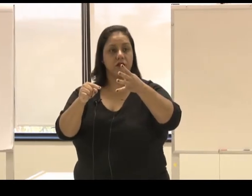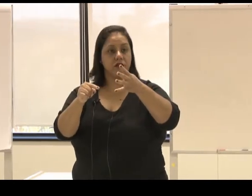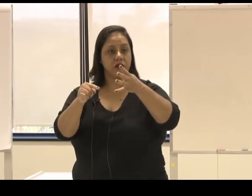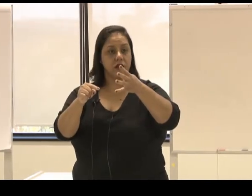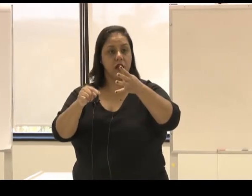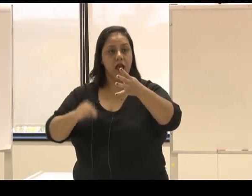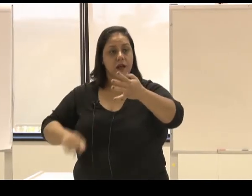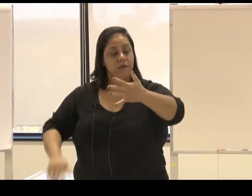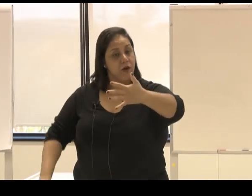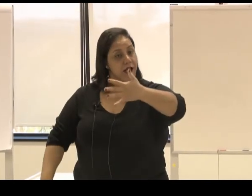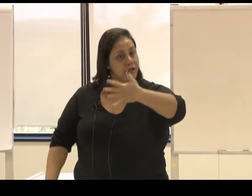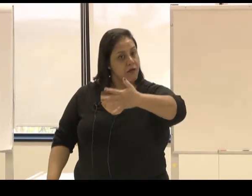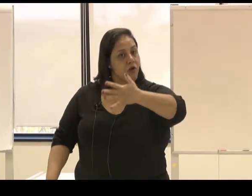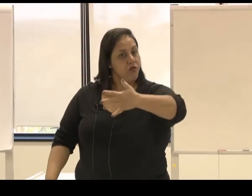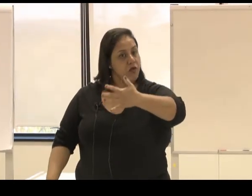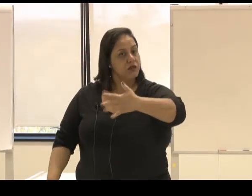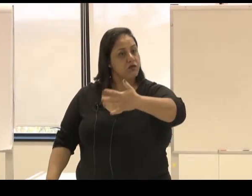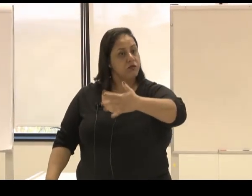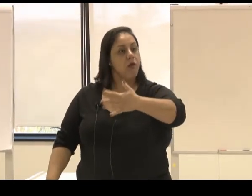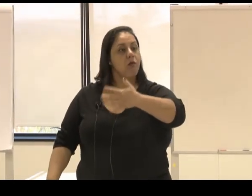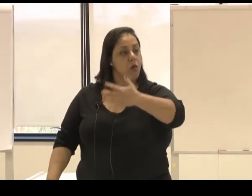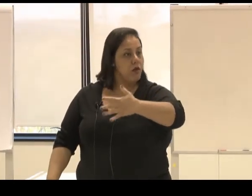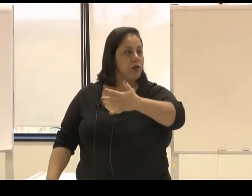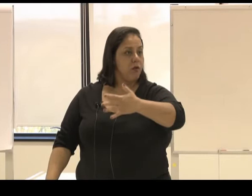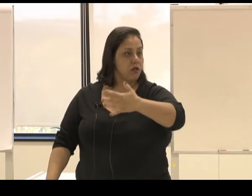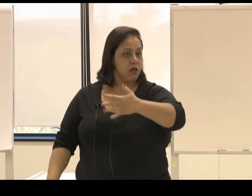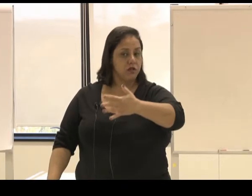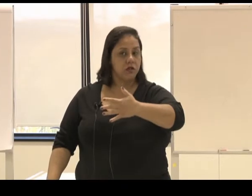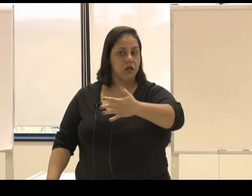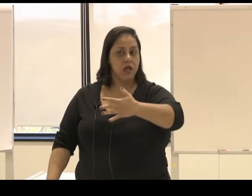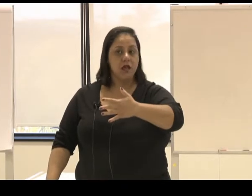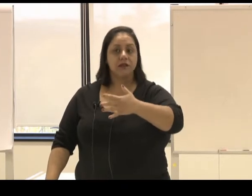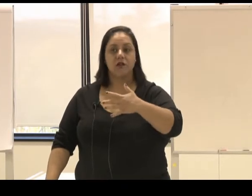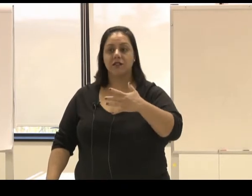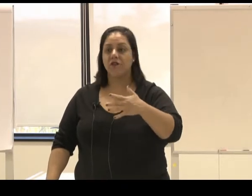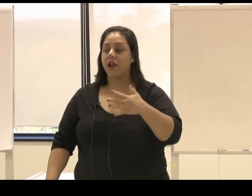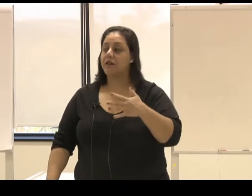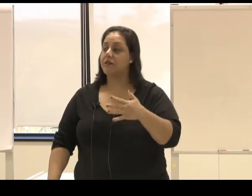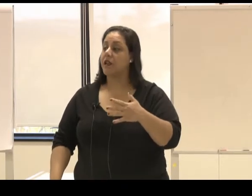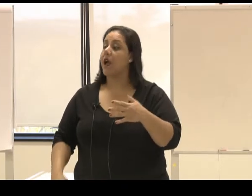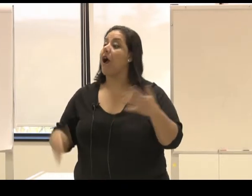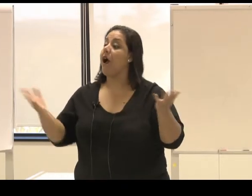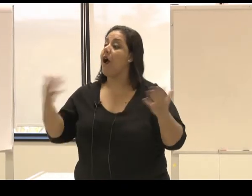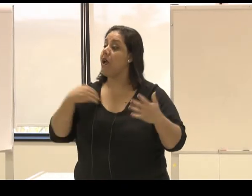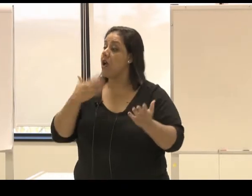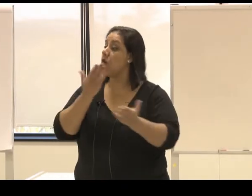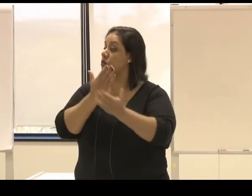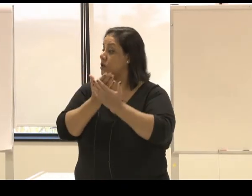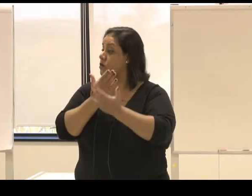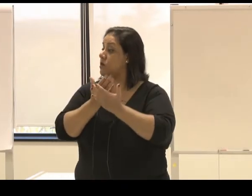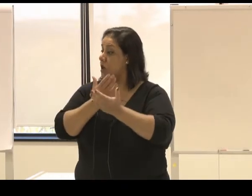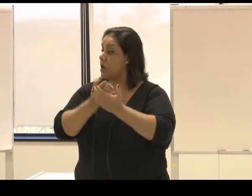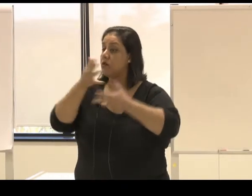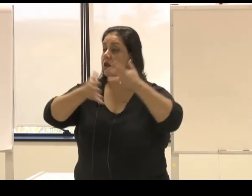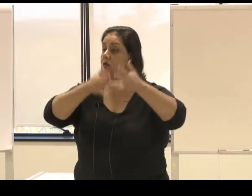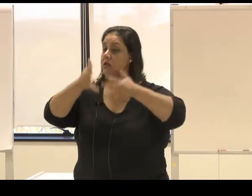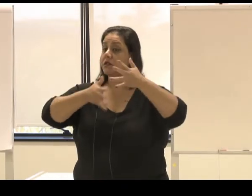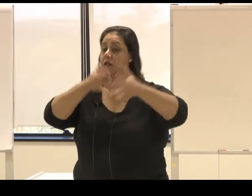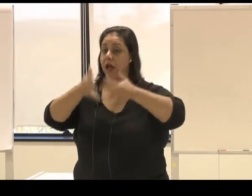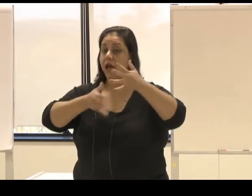fazer. Então, essa é uma configuração de mão muito importante. Se eu quiser falar assim, eu estou estudando língua de